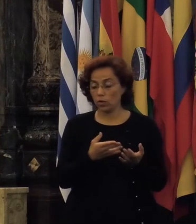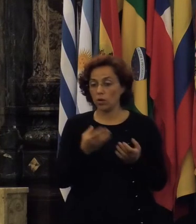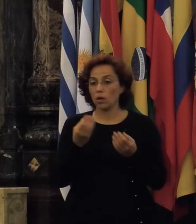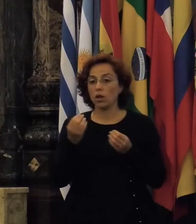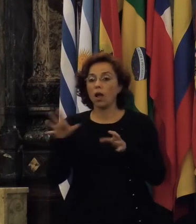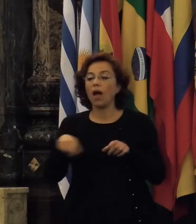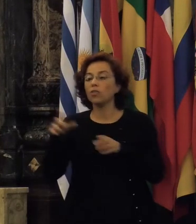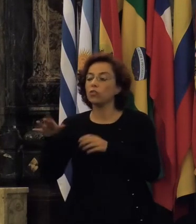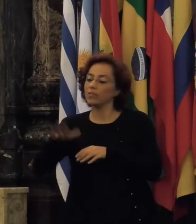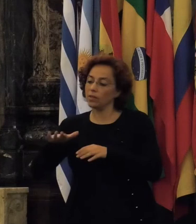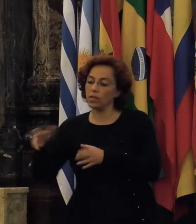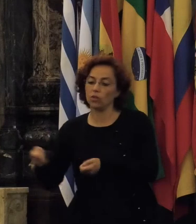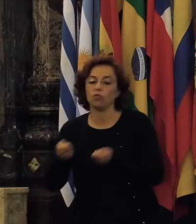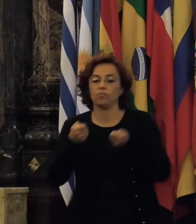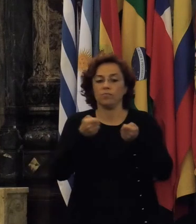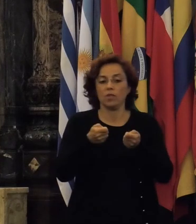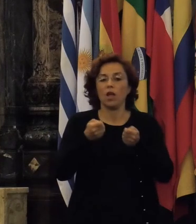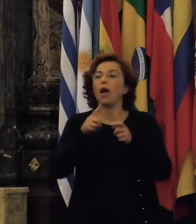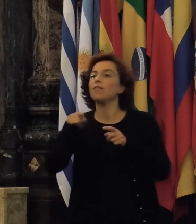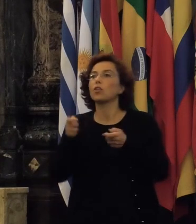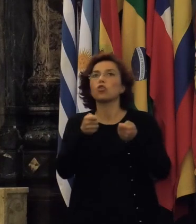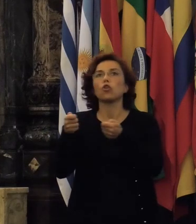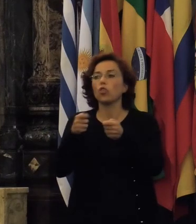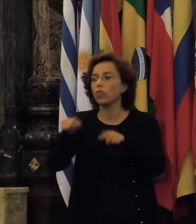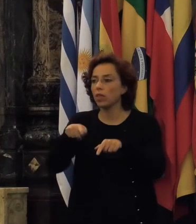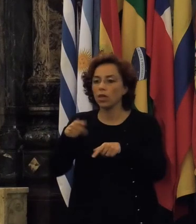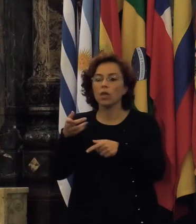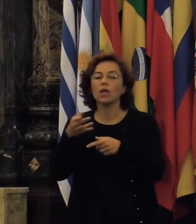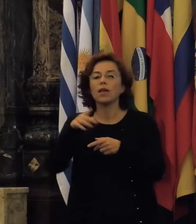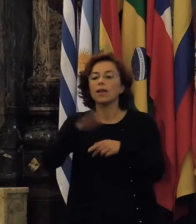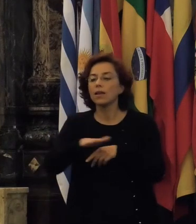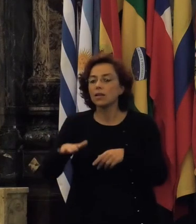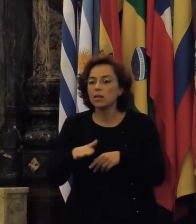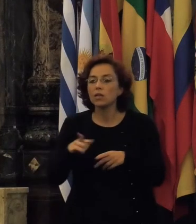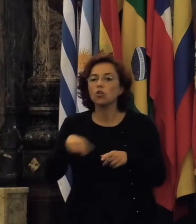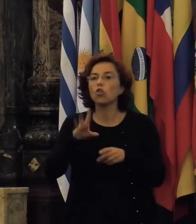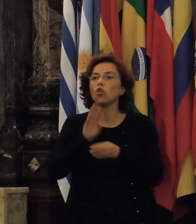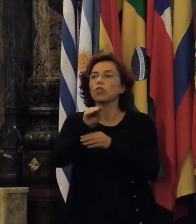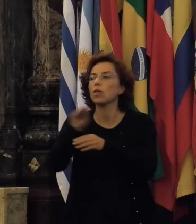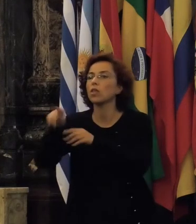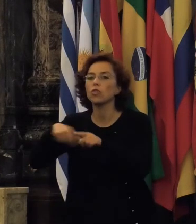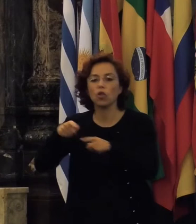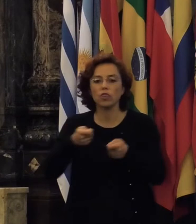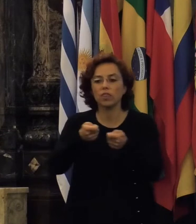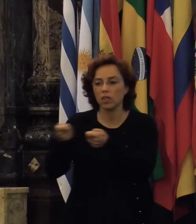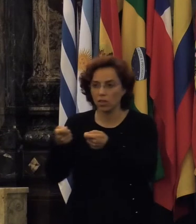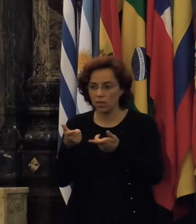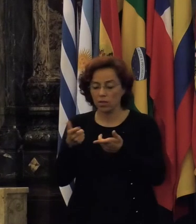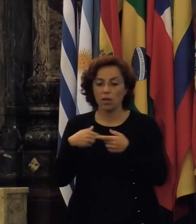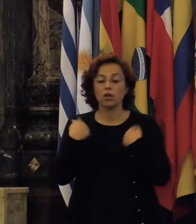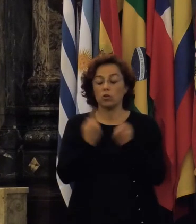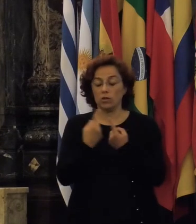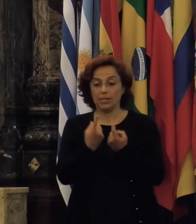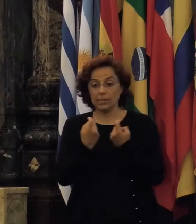Entonces, alojar al niño, alojar su discurso, alojar el padecer del otro, siempre nos ubica en una necesidad